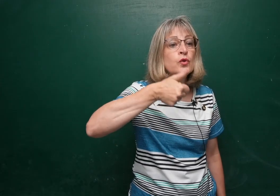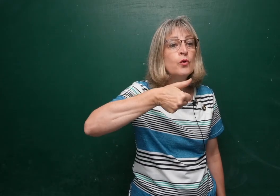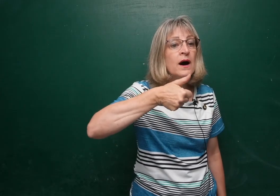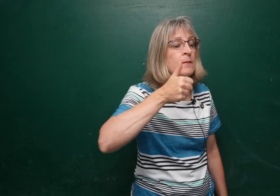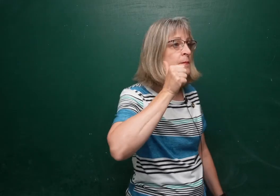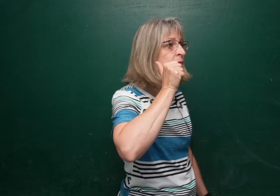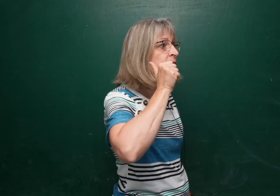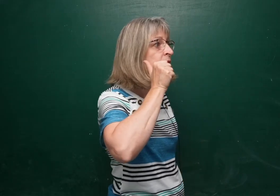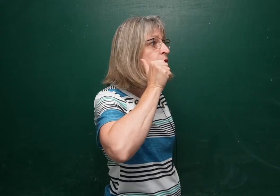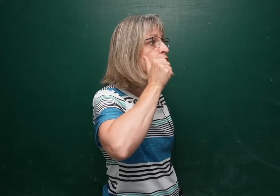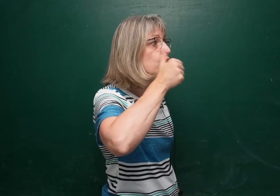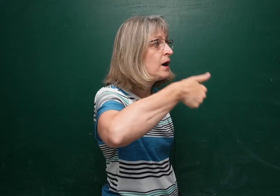demain. Demain.